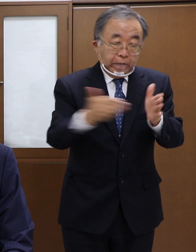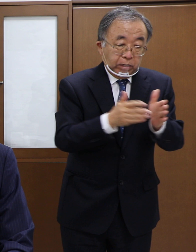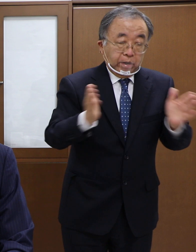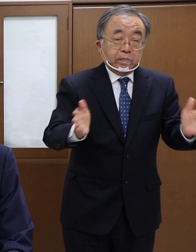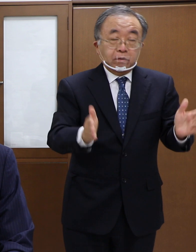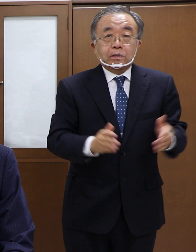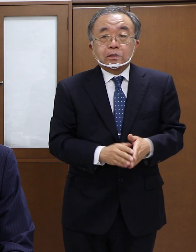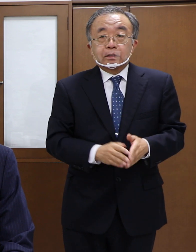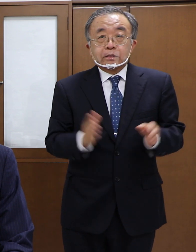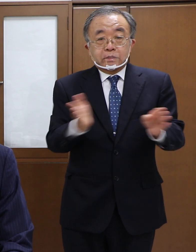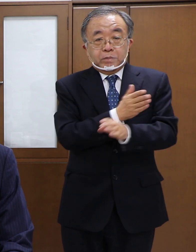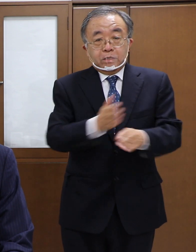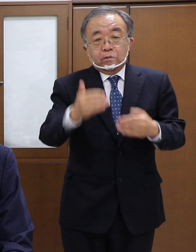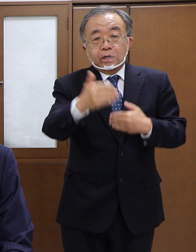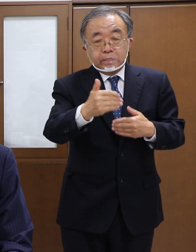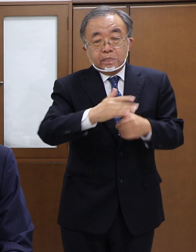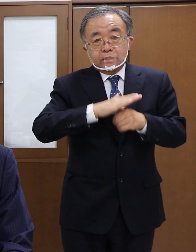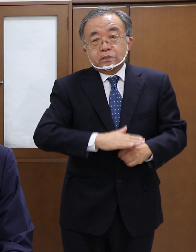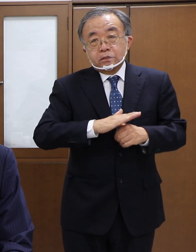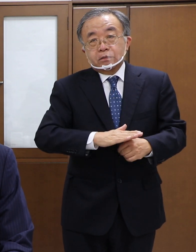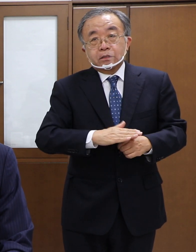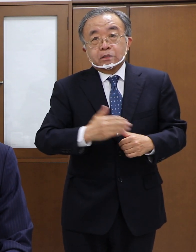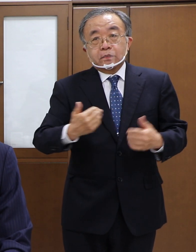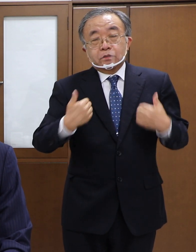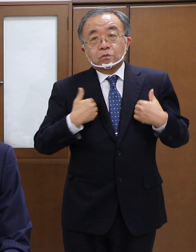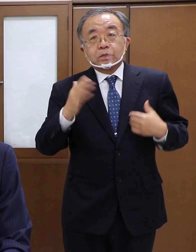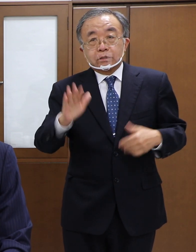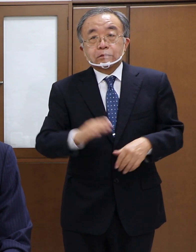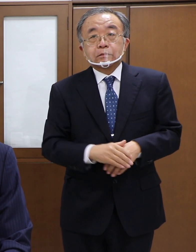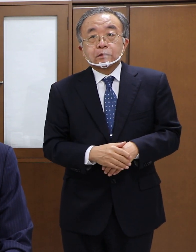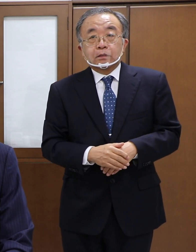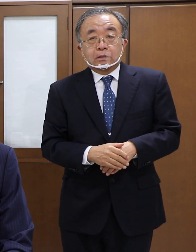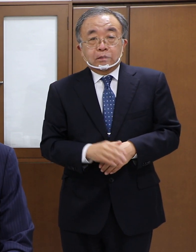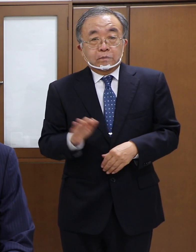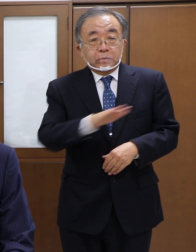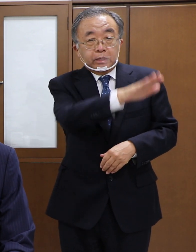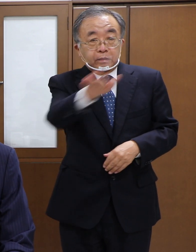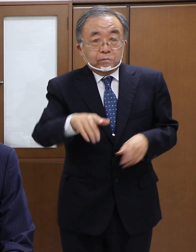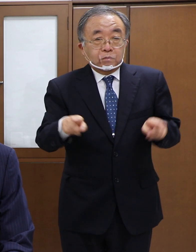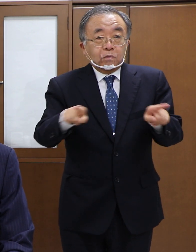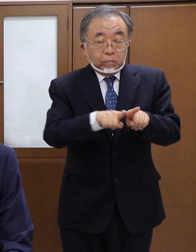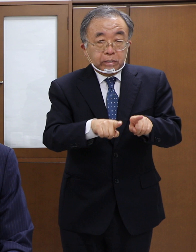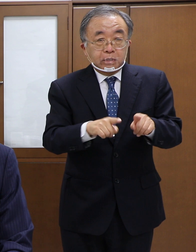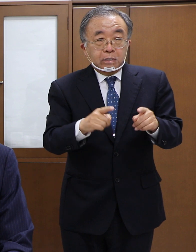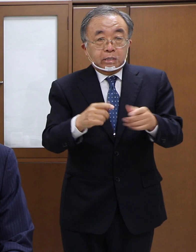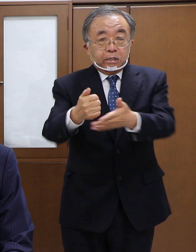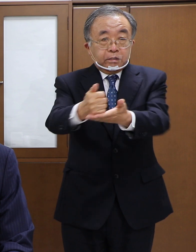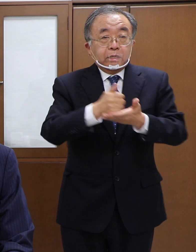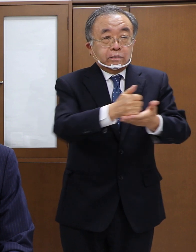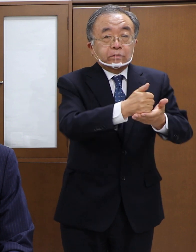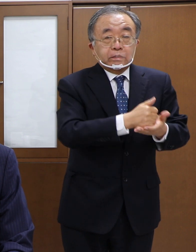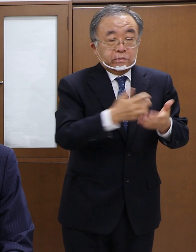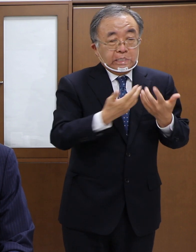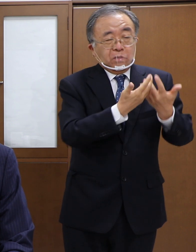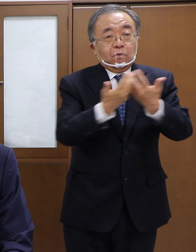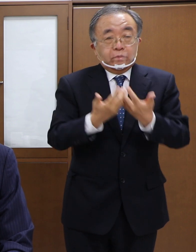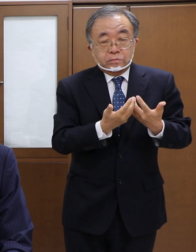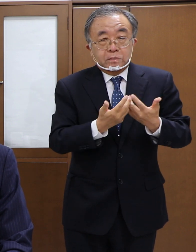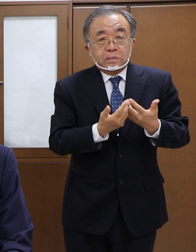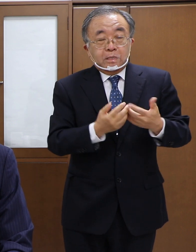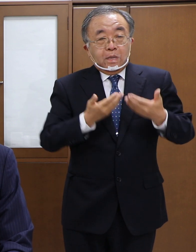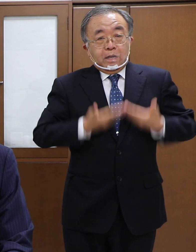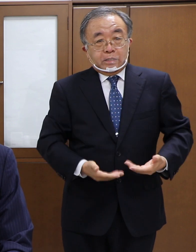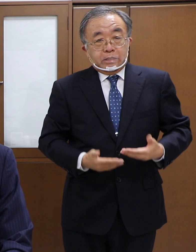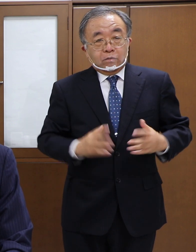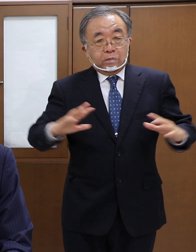ではもうしばらくの辛抱が必要です。皆様とともに多くの来遊客でにぎわう安